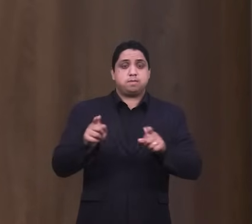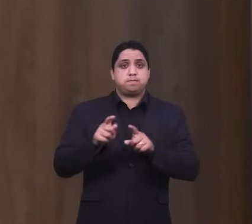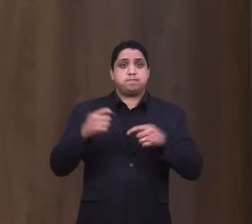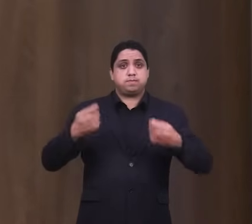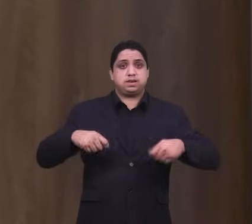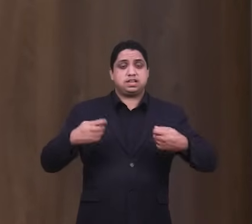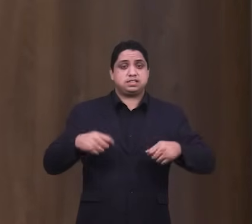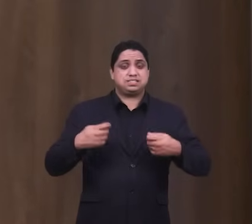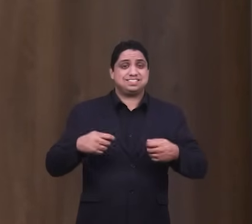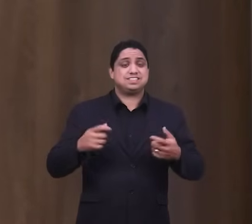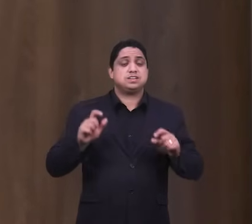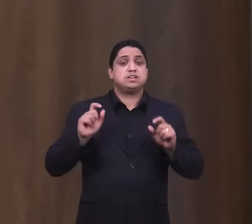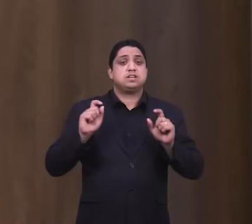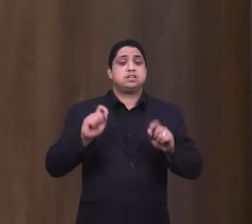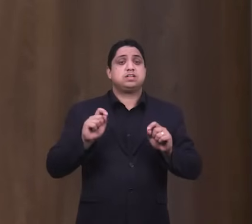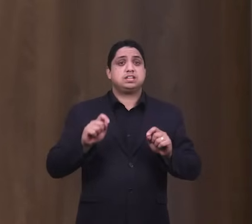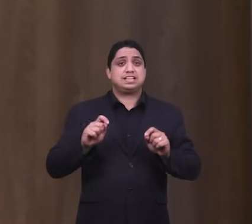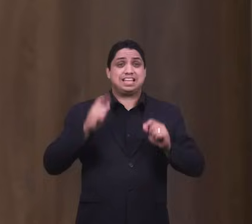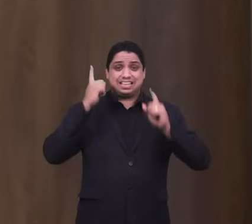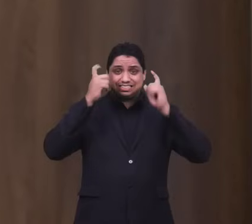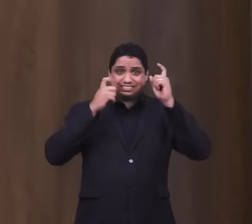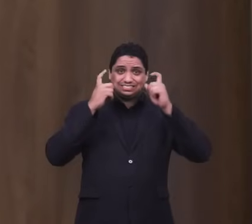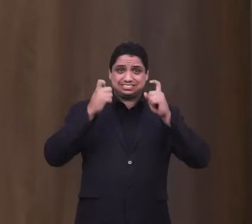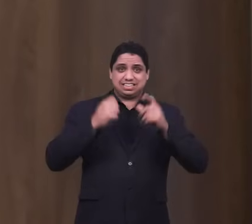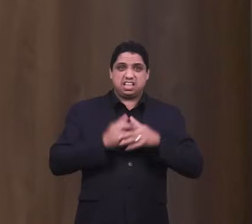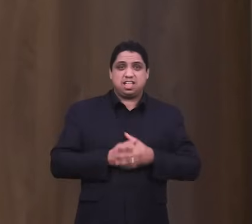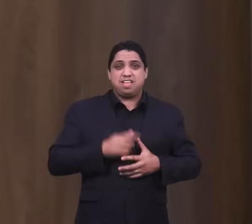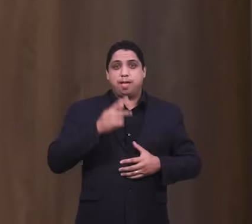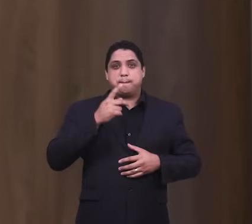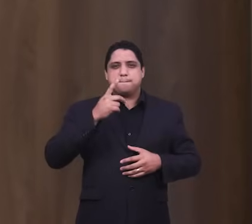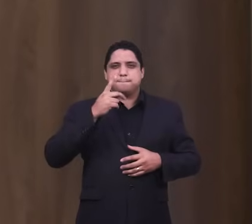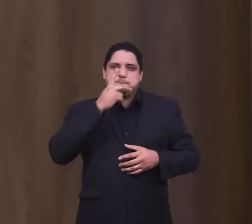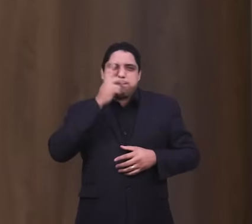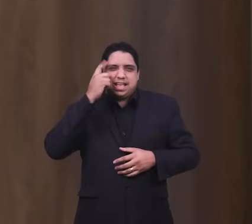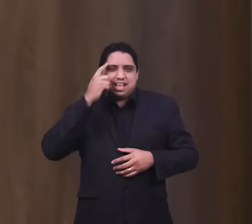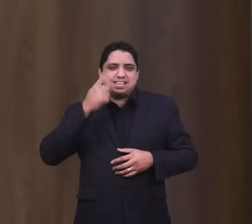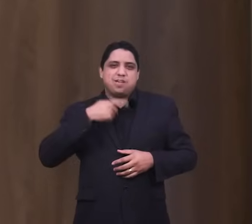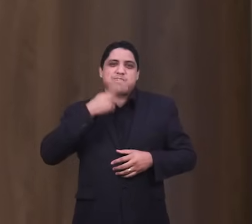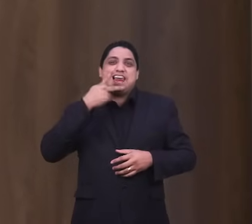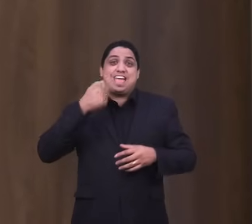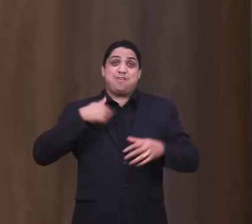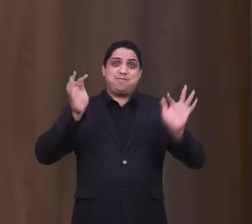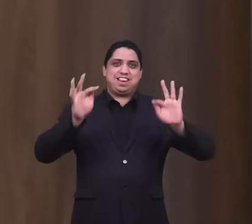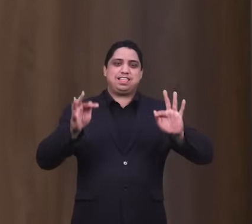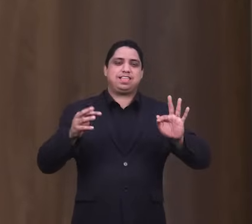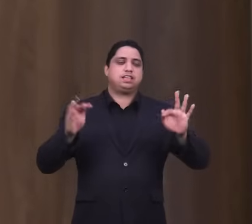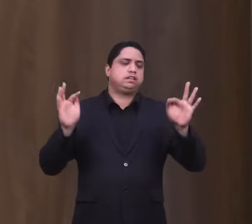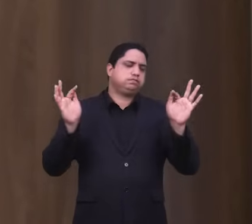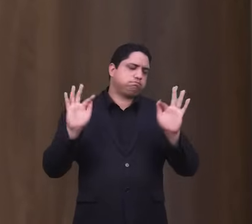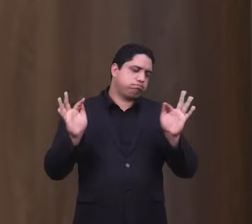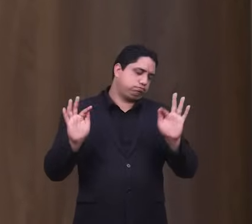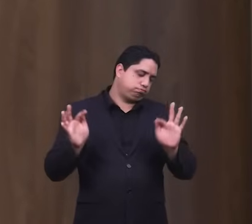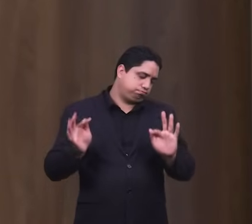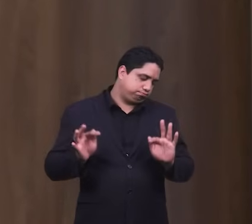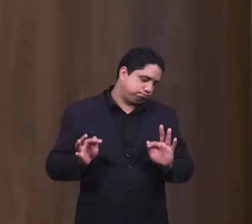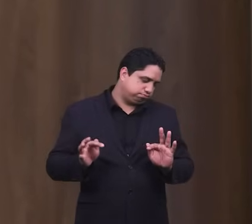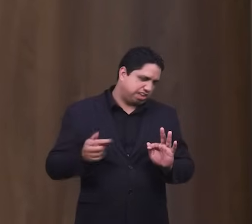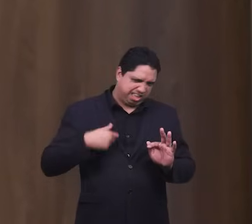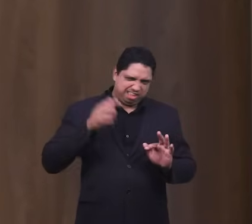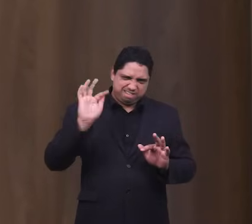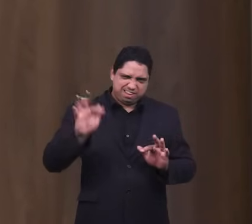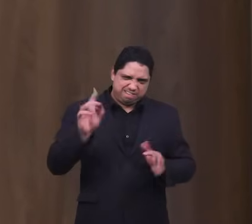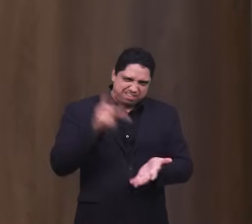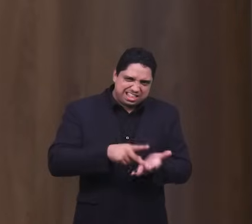facial. Porque como que eu falo que nossa, hoje eu tô tão feliz. Eu tô feliz? Então eu